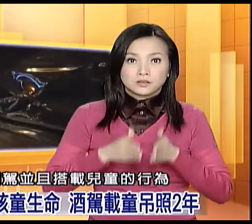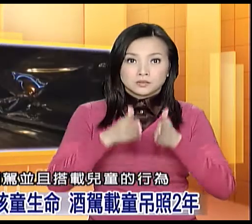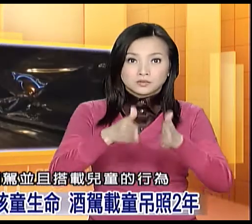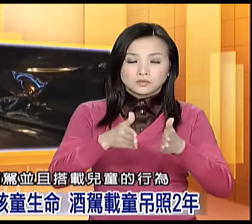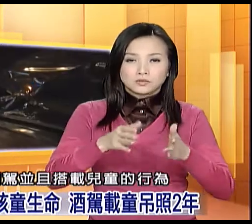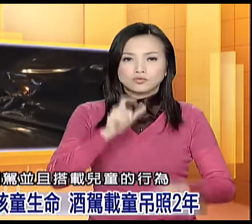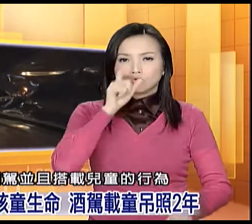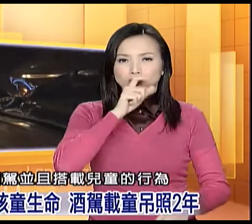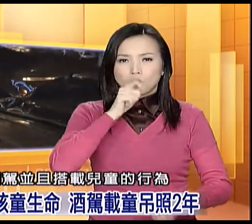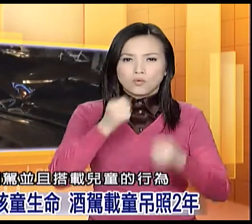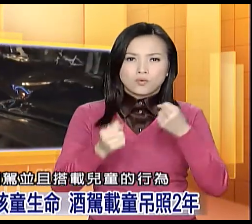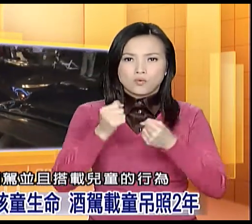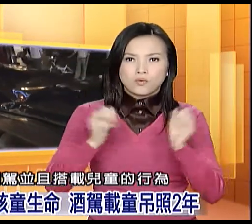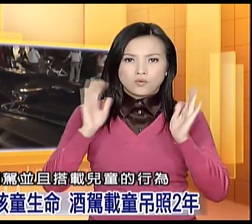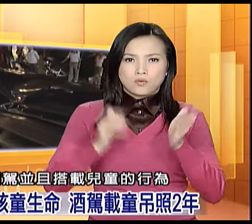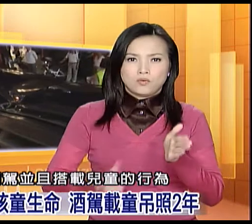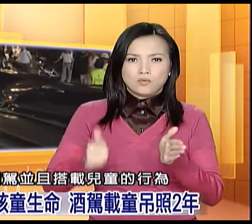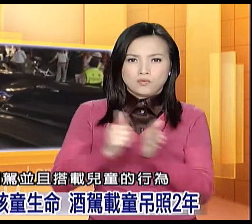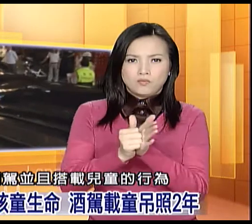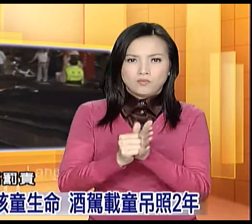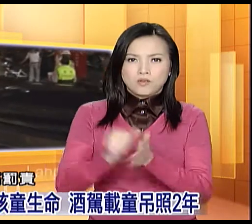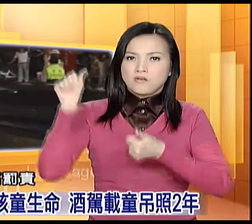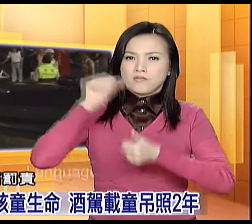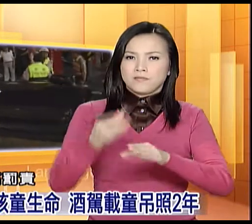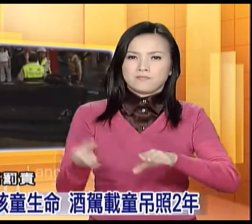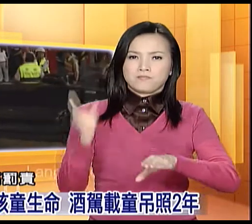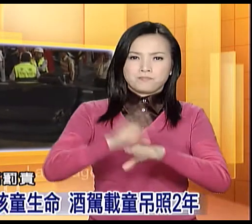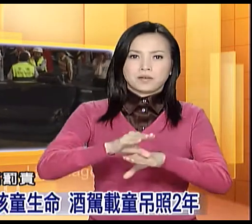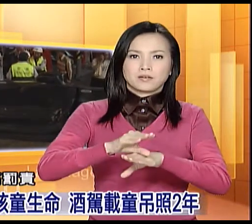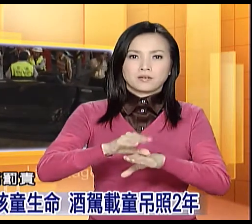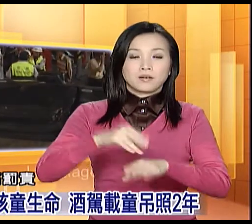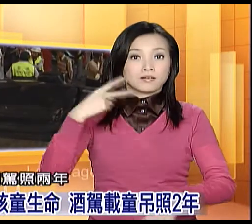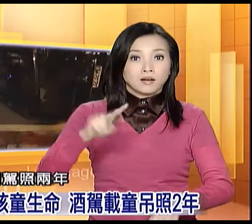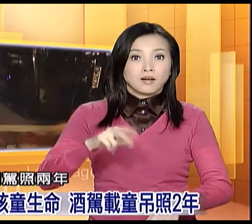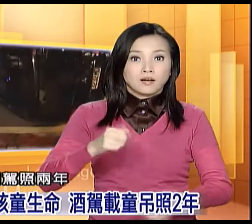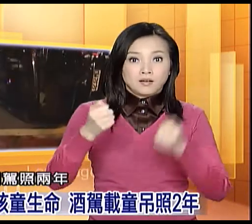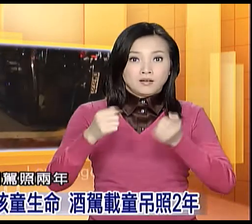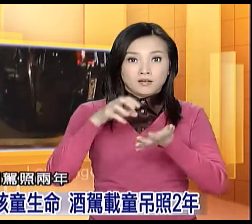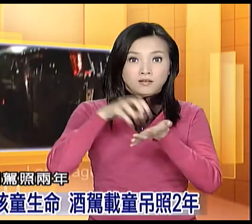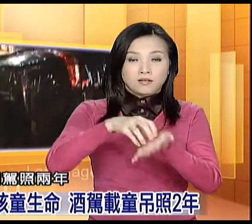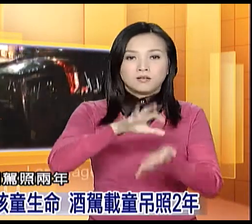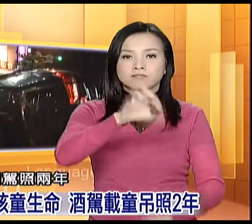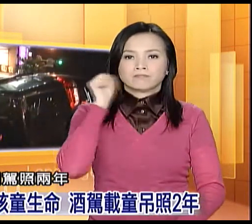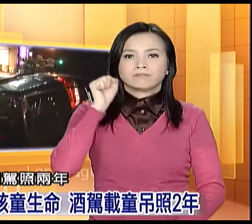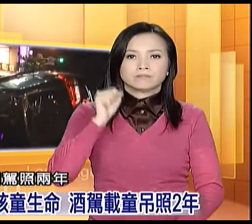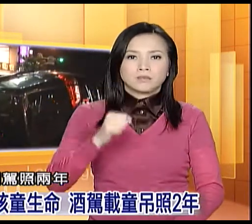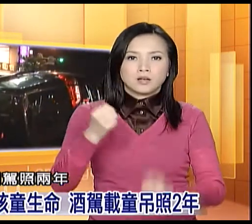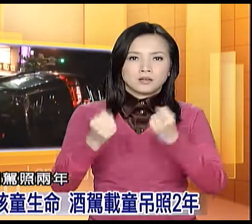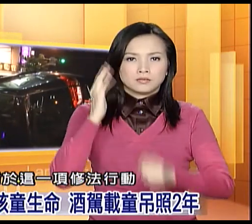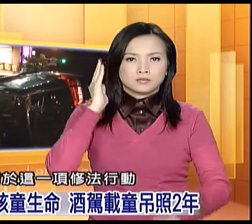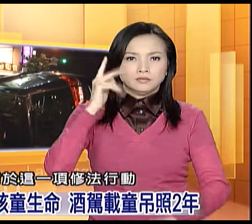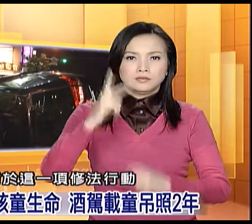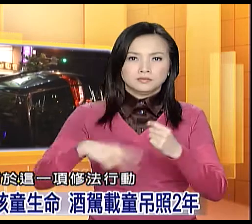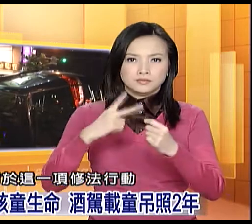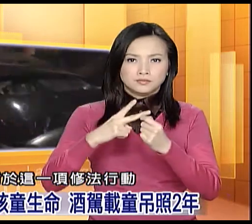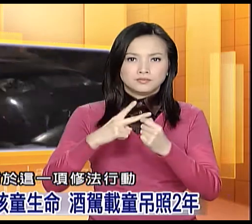对酒驾并且搭载儿童的行为要提高罚则，要吊扣驾照2年。但是对于这项修法